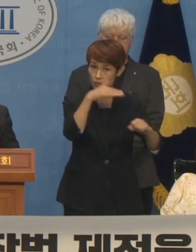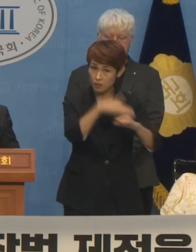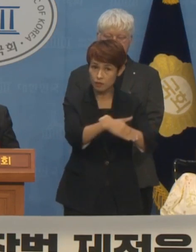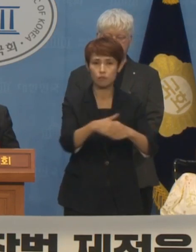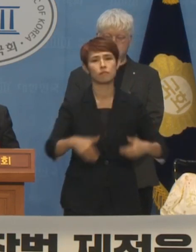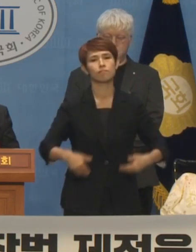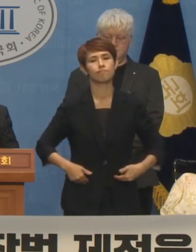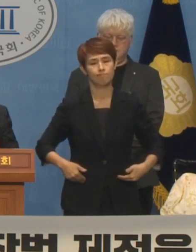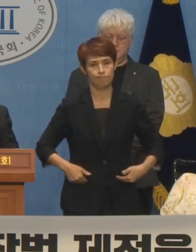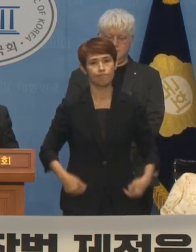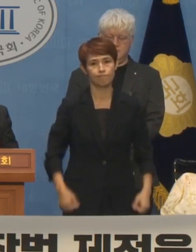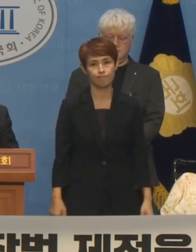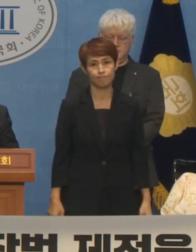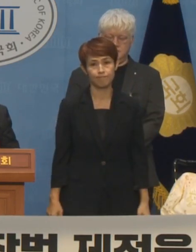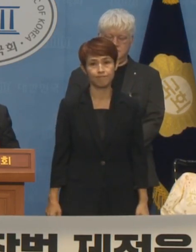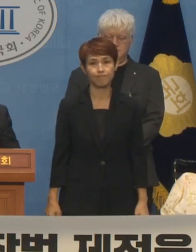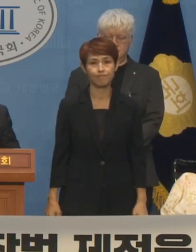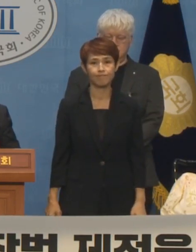접근이 필요한 때입니다.